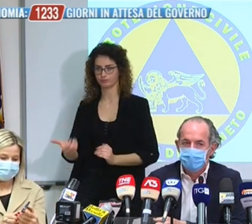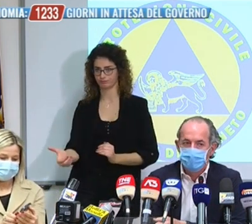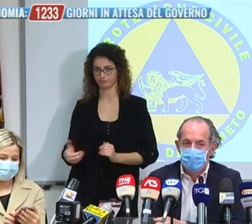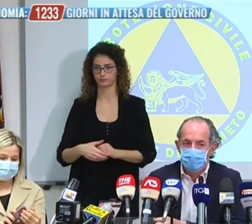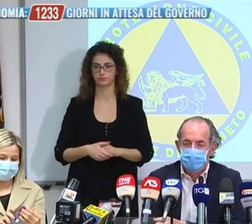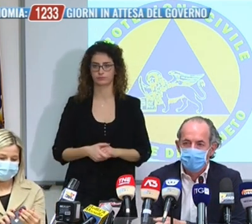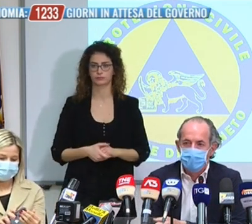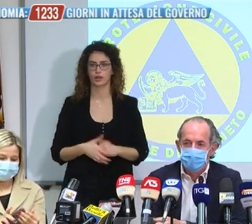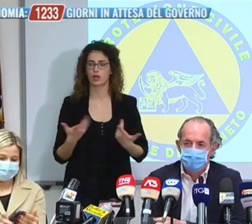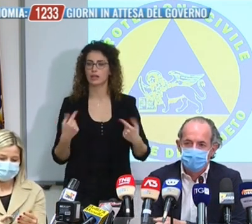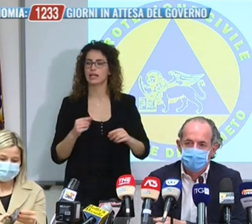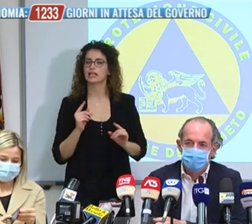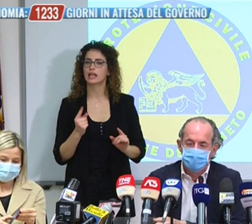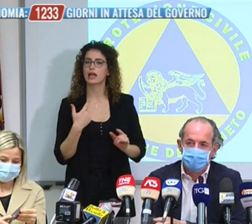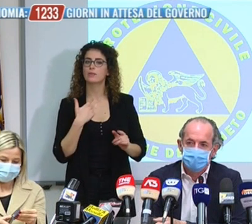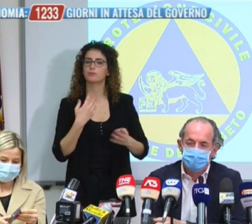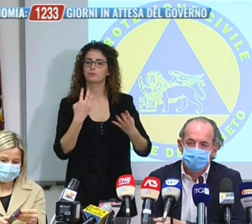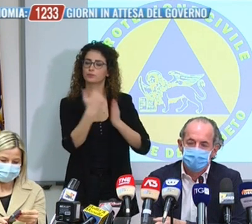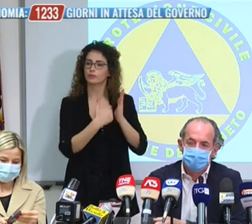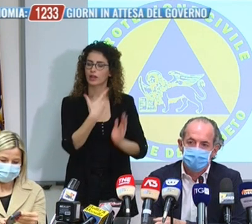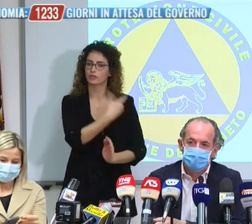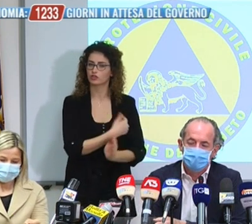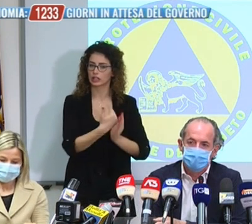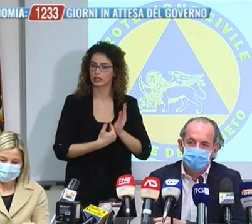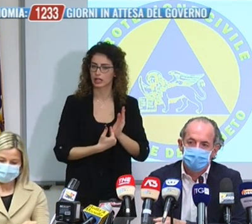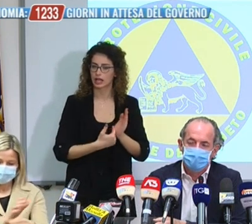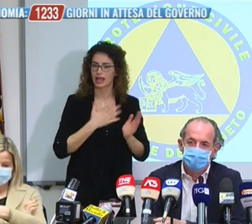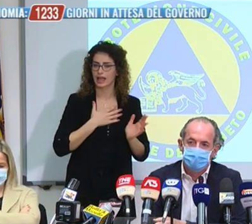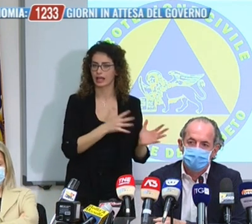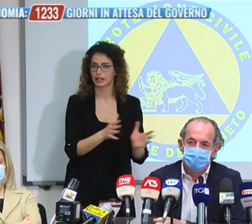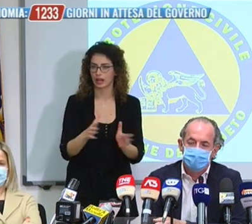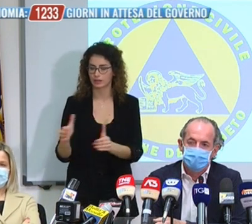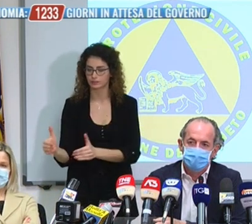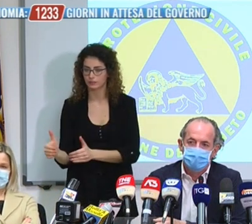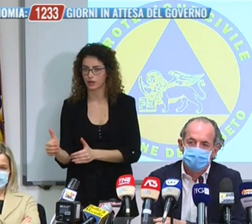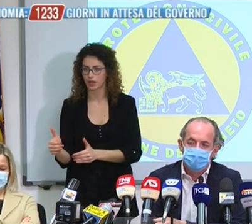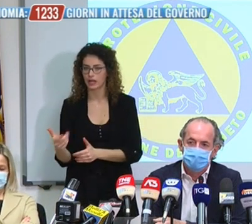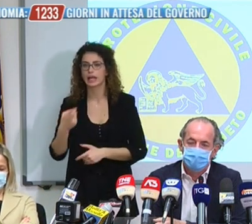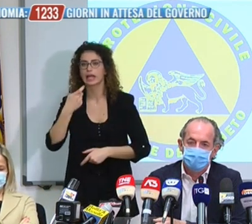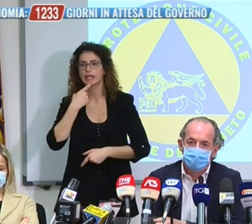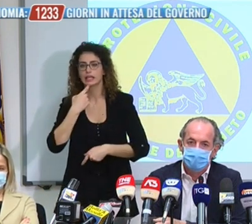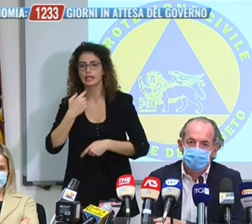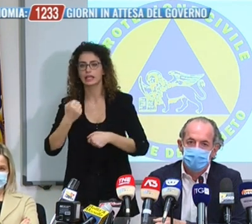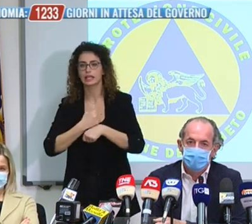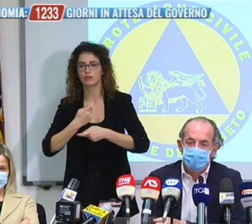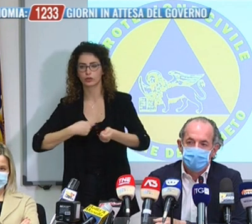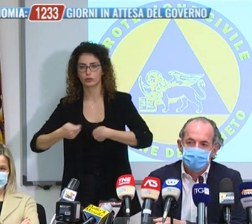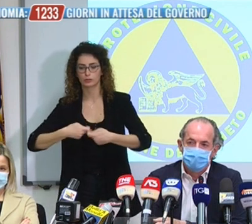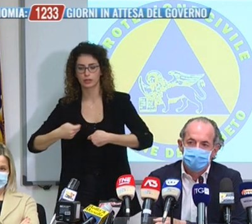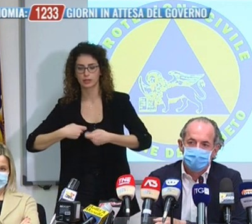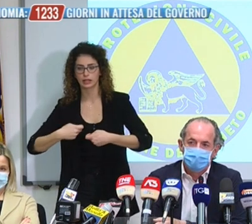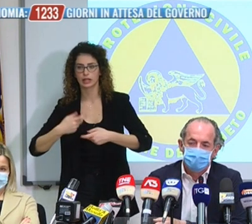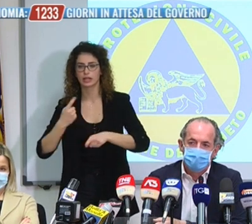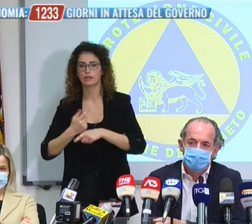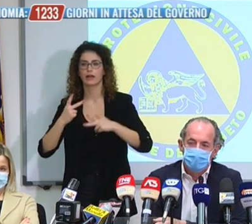se funziona per classi di età, per corti, loro non, chi lavora in supermercato